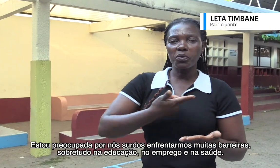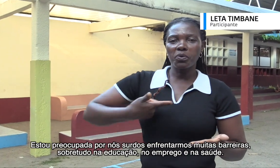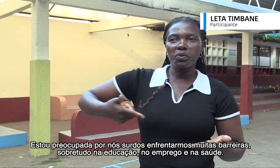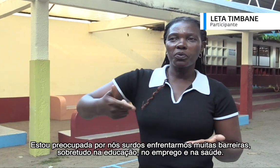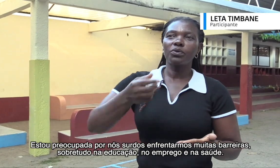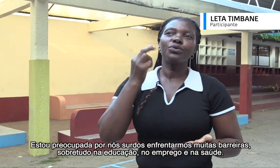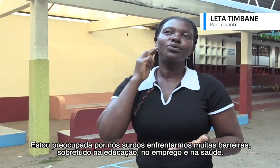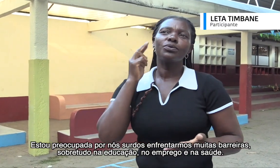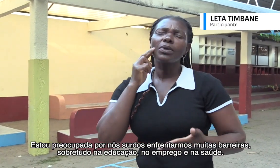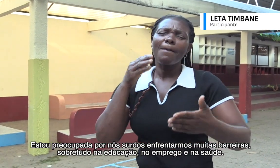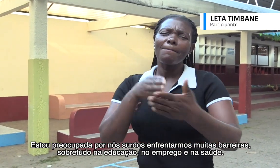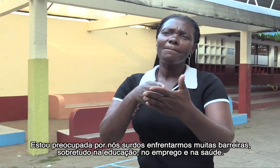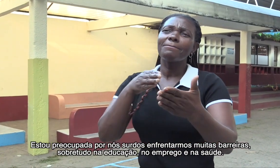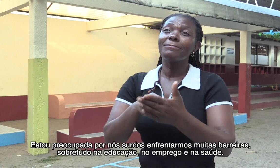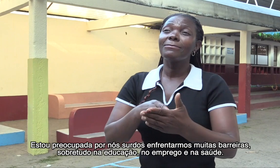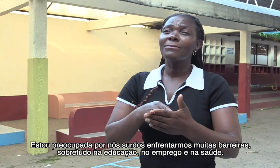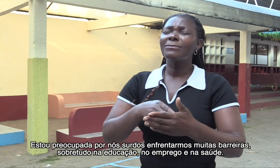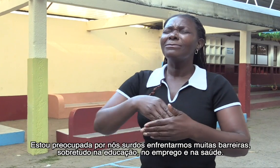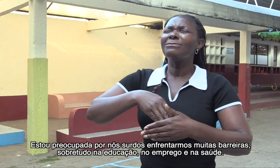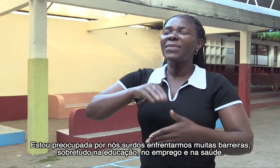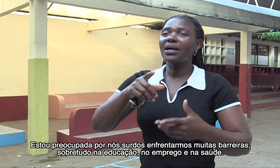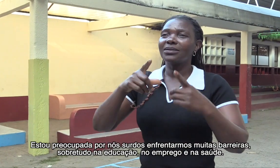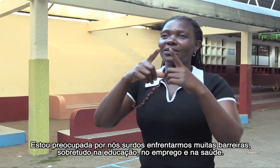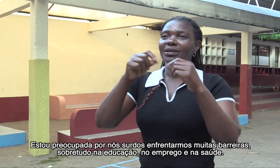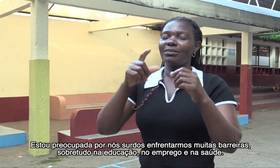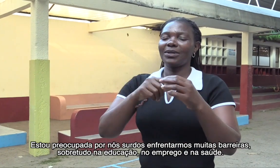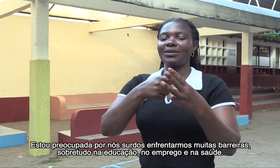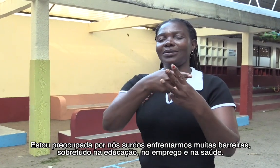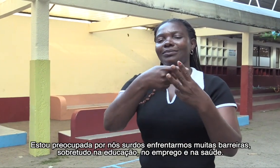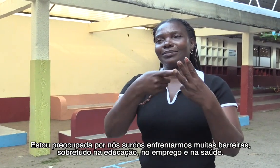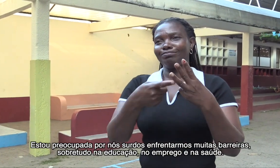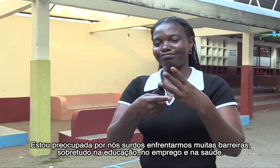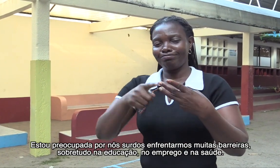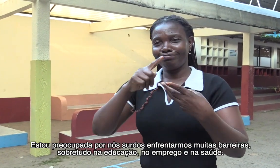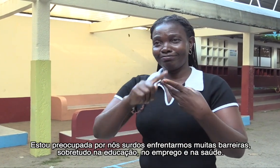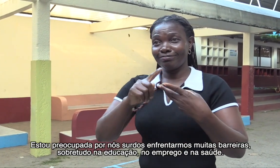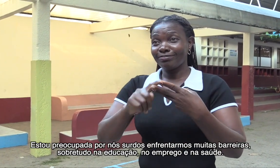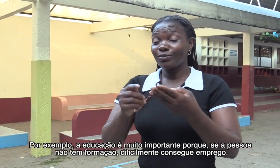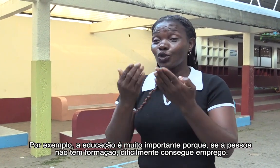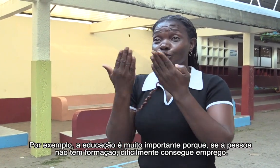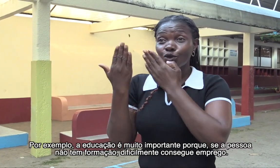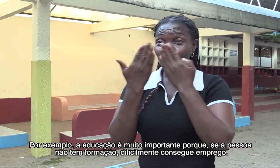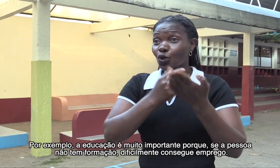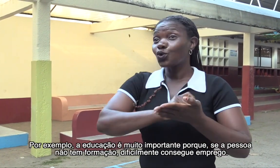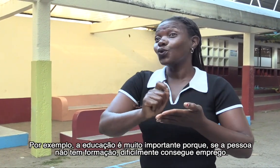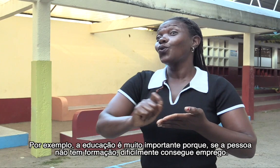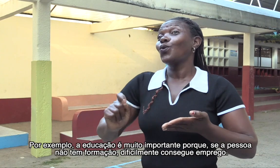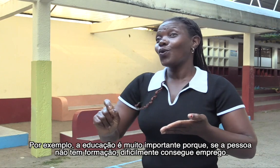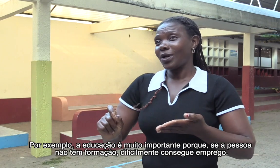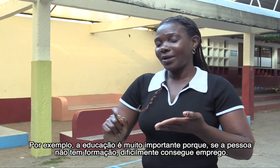sobretudo na educação, no emprego e na saúde. Por exemplo, a educação